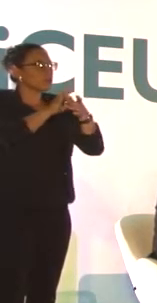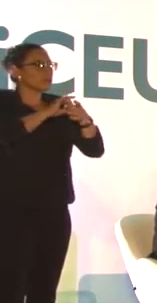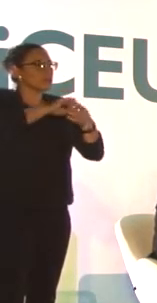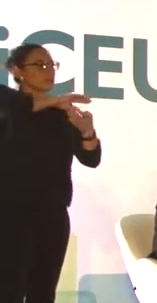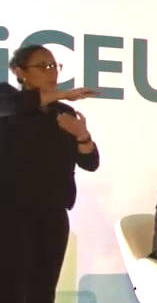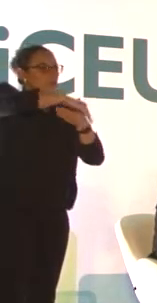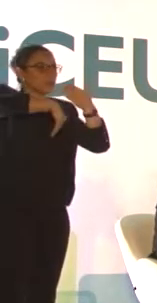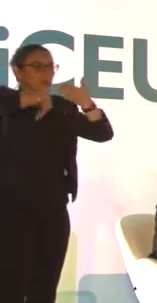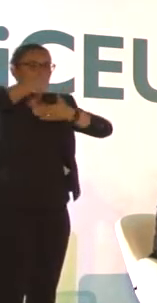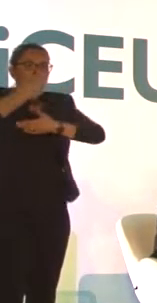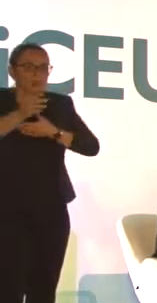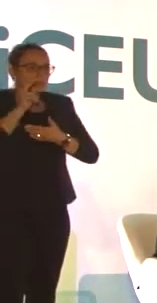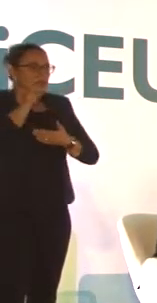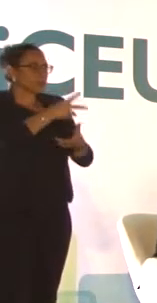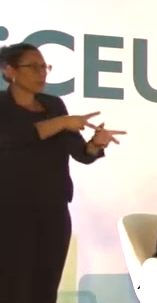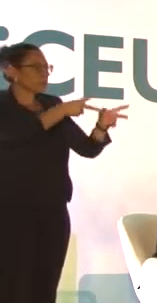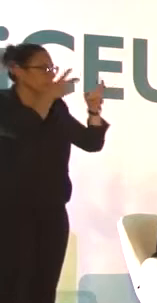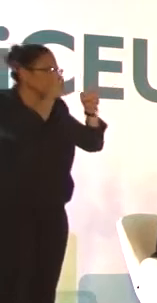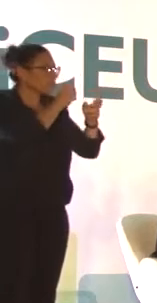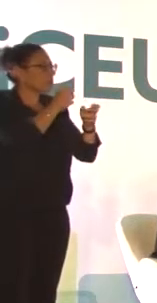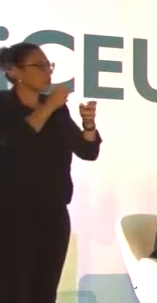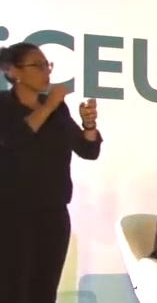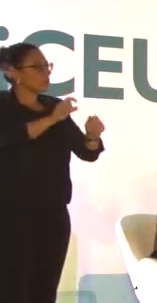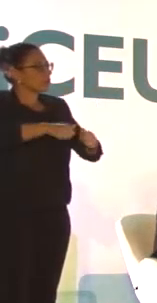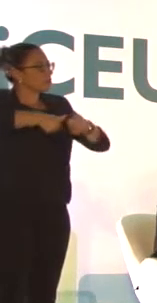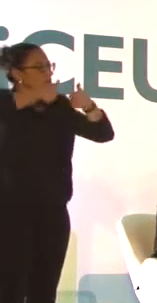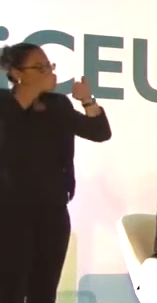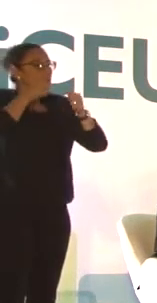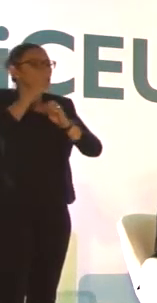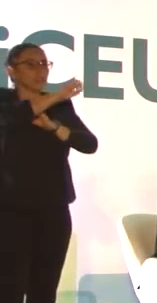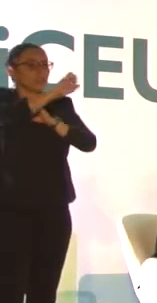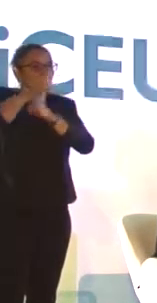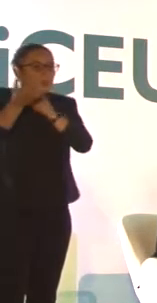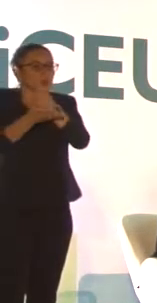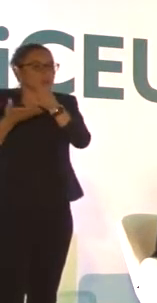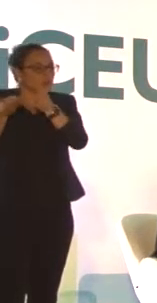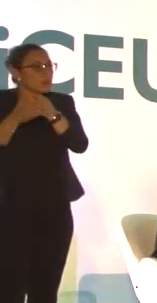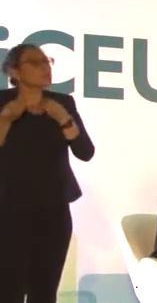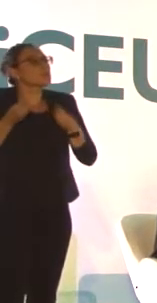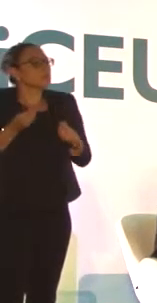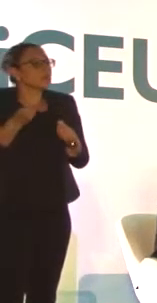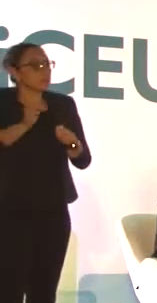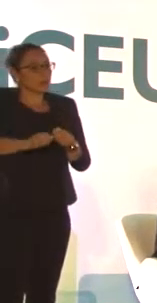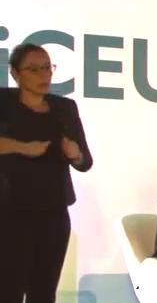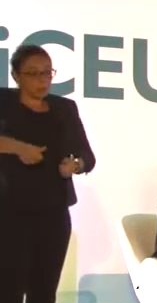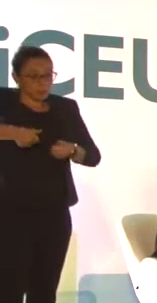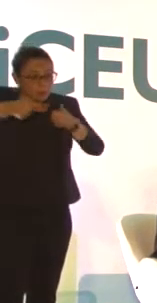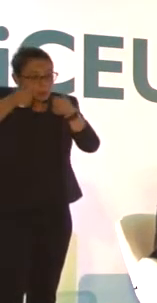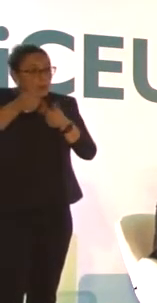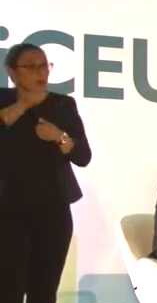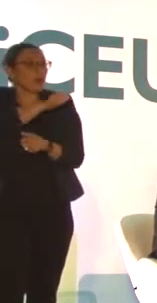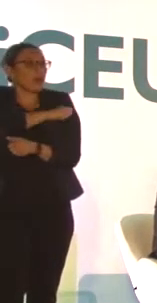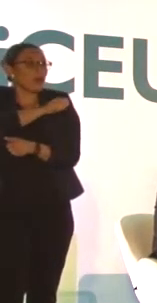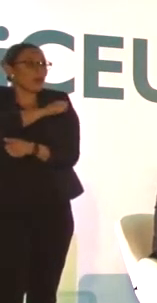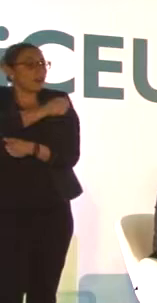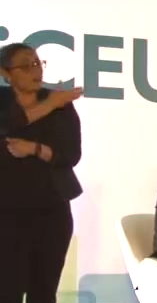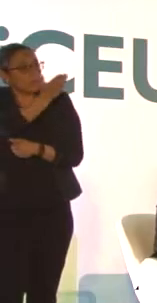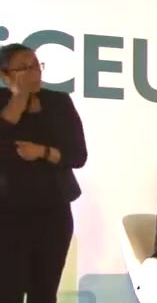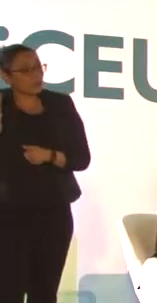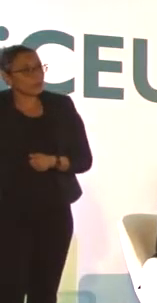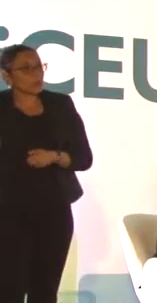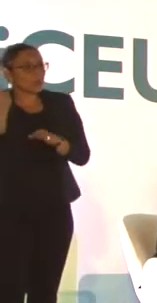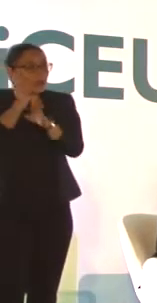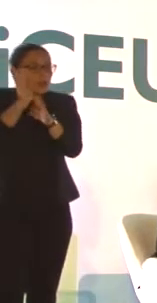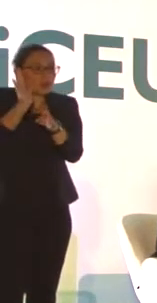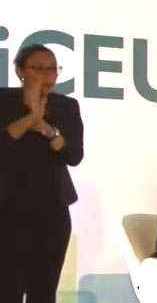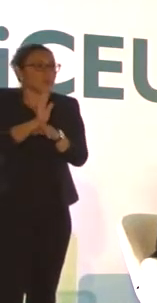benefício para a educação básica, para melhorar os nossos alunos e para que cada vez mais